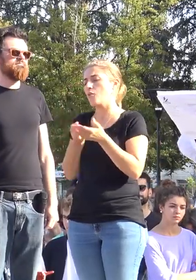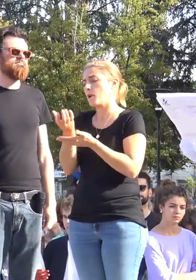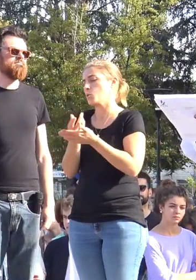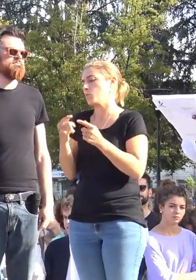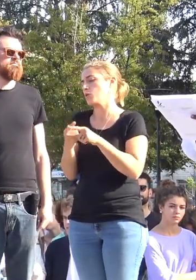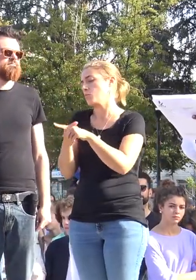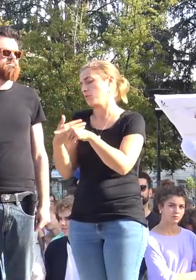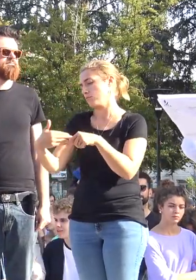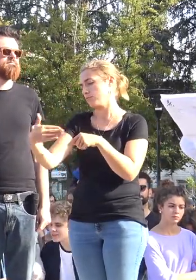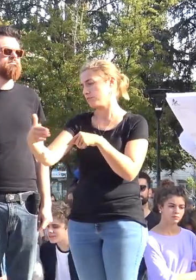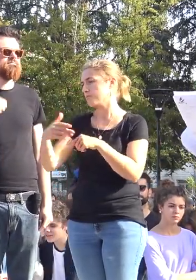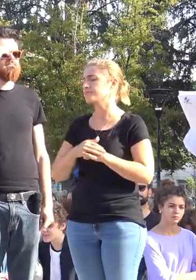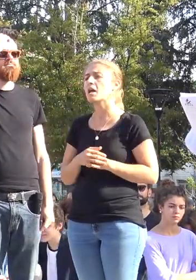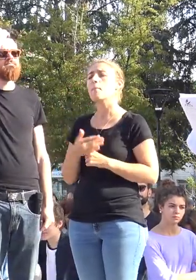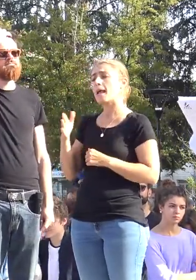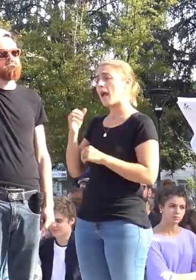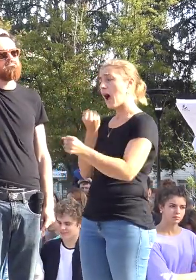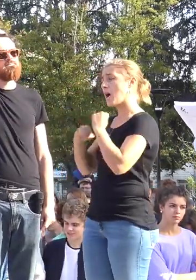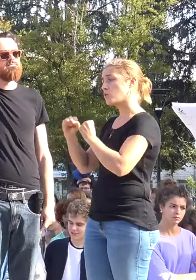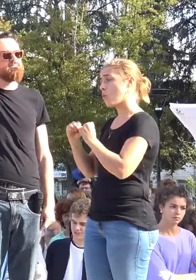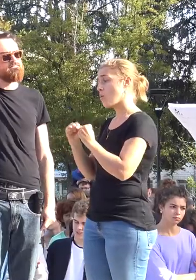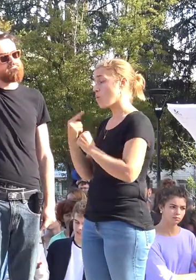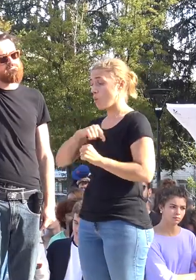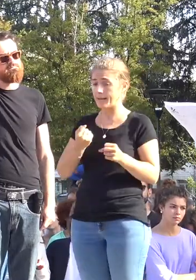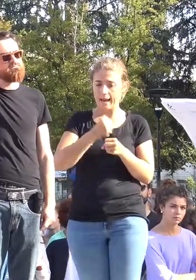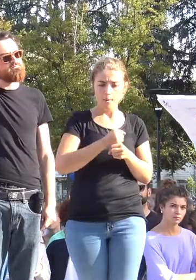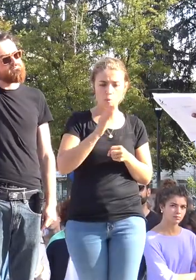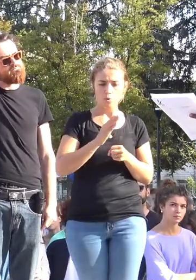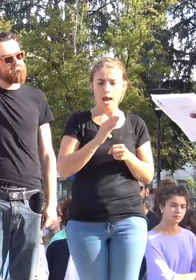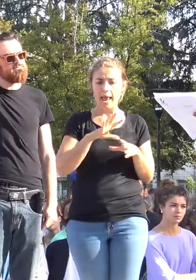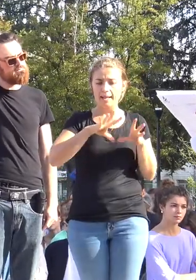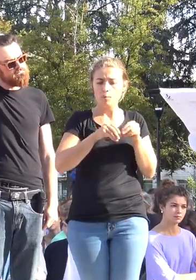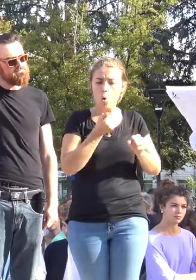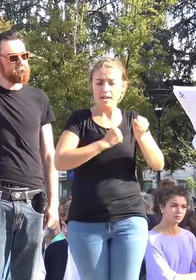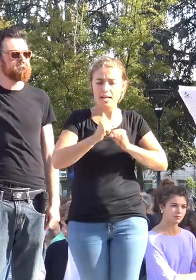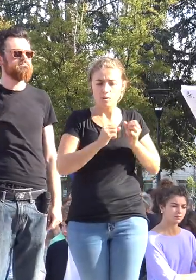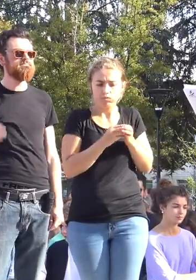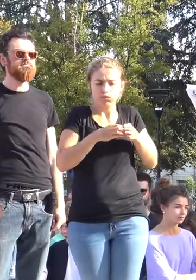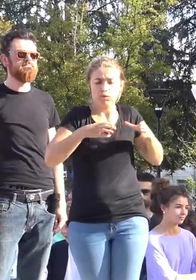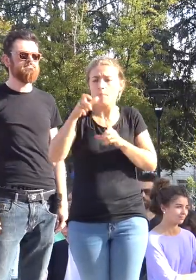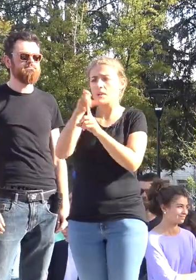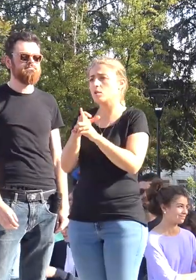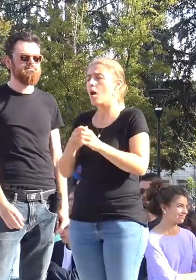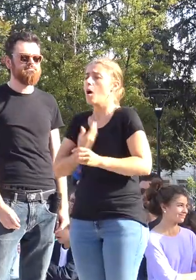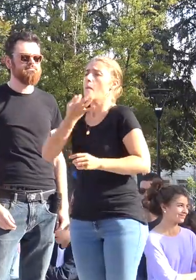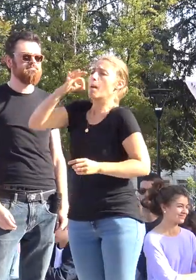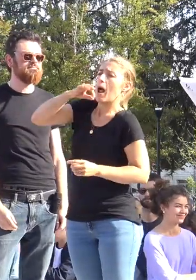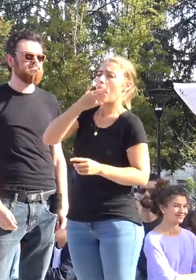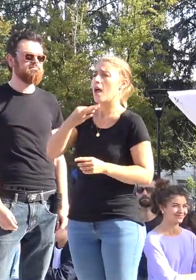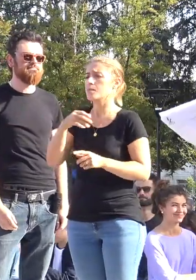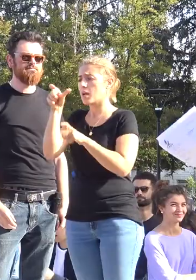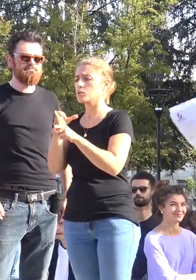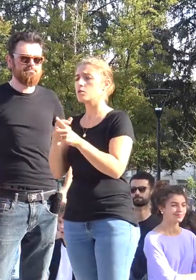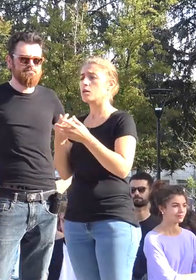actions existent, nous avons besoin d'élargir l'équipe organisatrice, des coordinateurs, des communicants, des artistes, des pros du